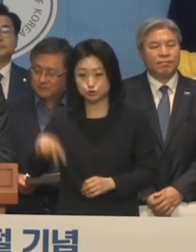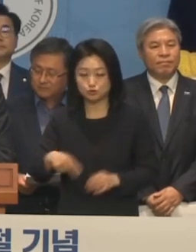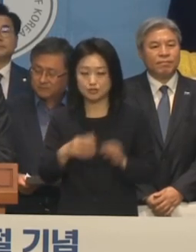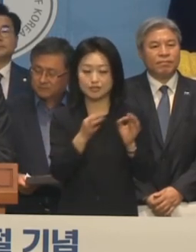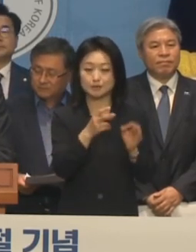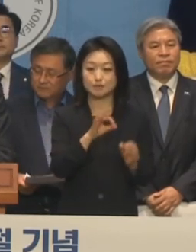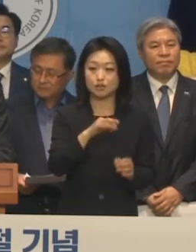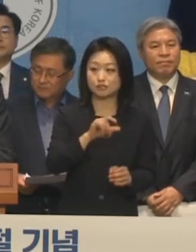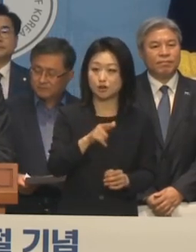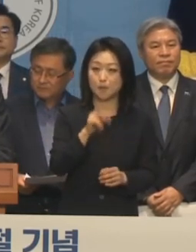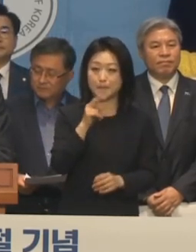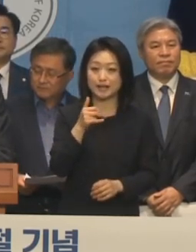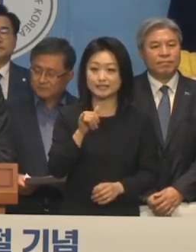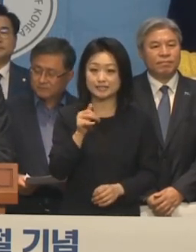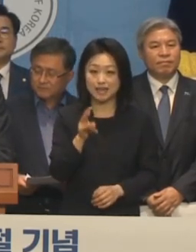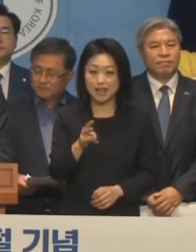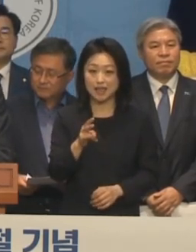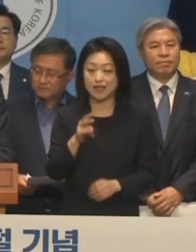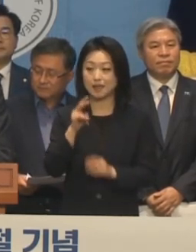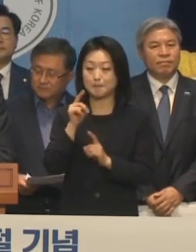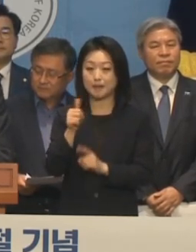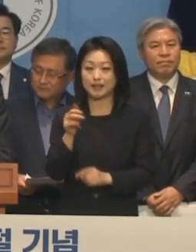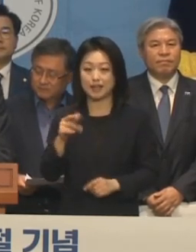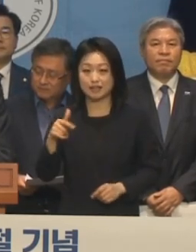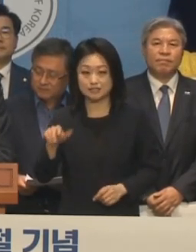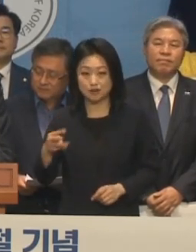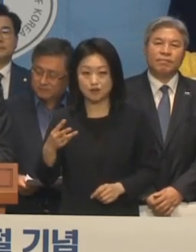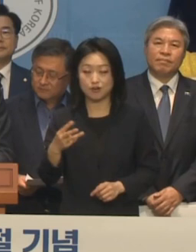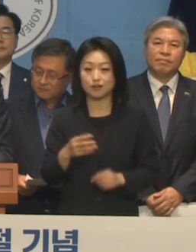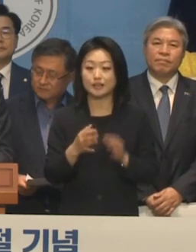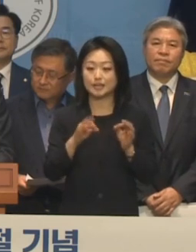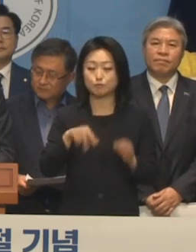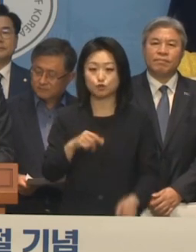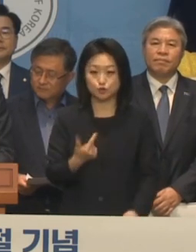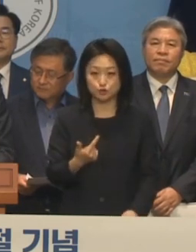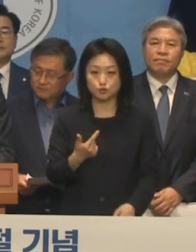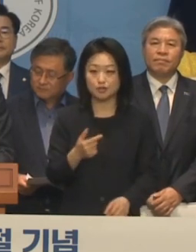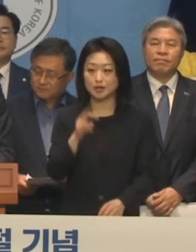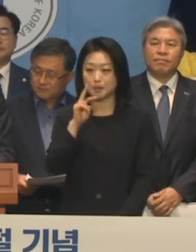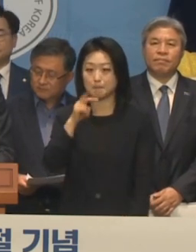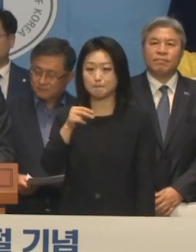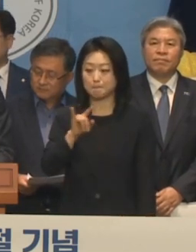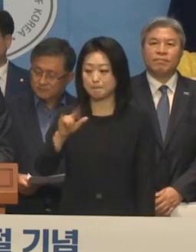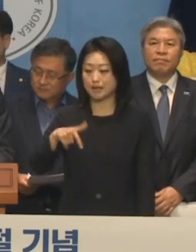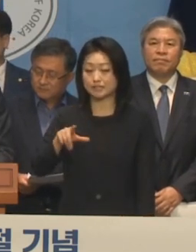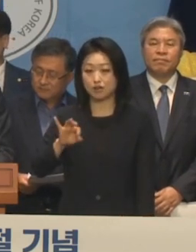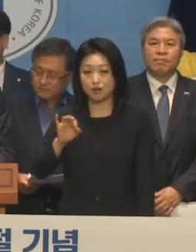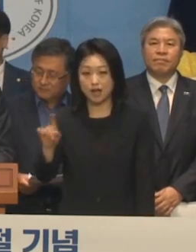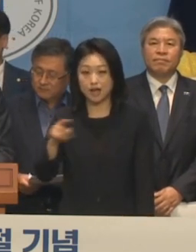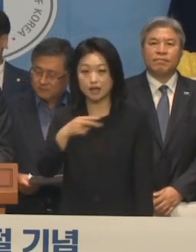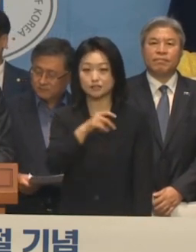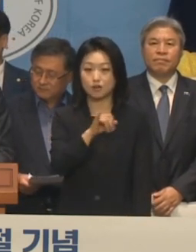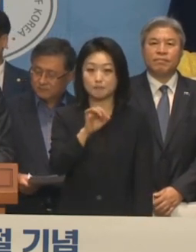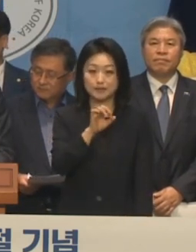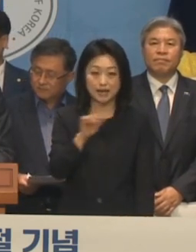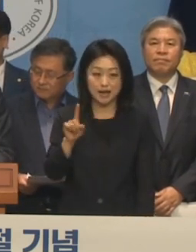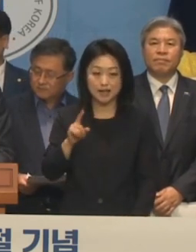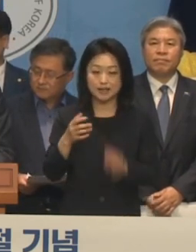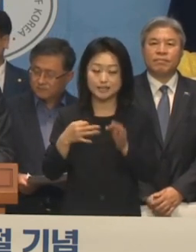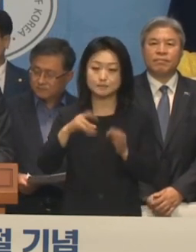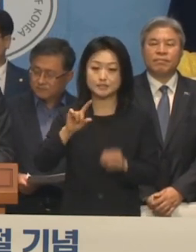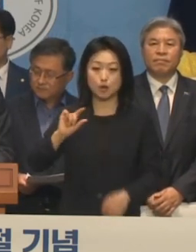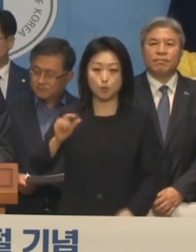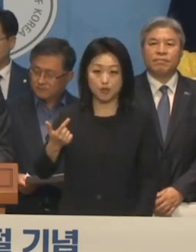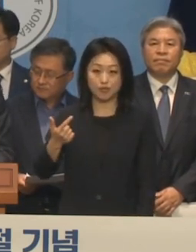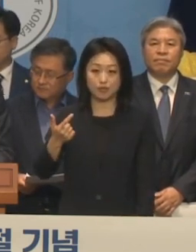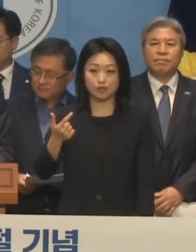김현정 의원님, 박지혜 의원님, 박해철 의원님, 차지 의원님, 김윤 의원님, 백성 의원님, 서미아 의원님, 김재원 의원님, 서황진